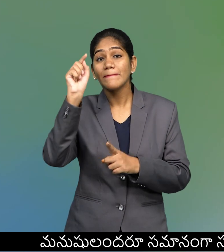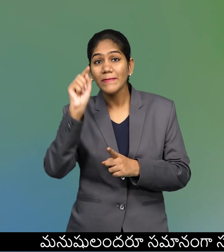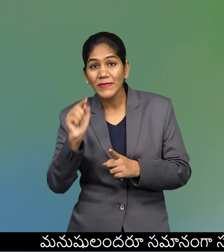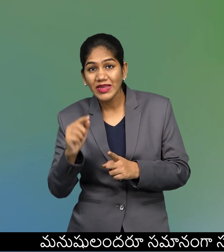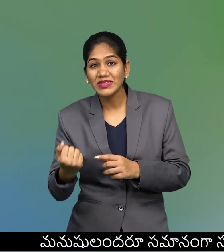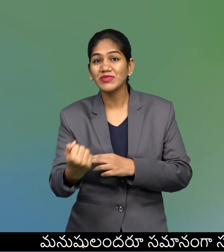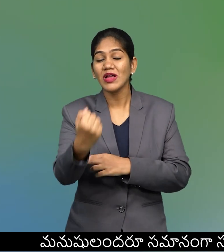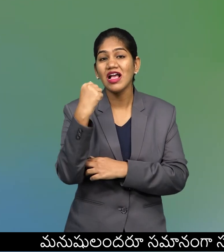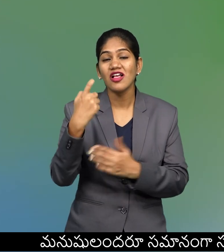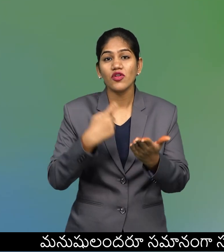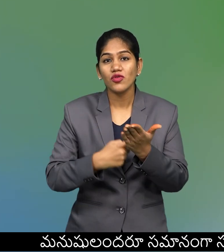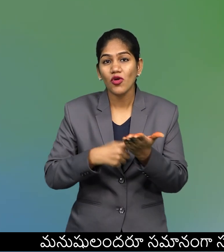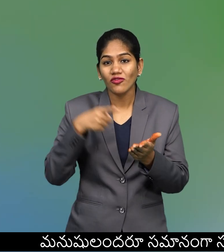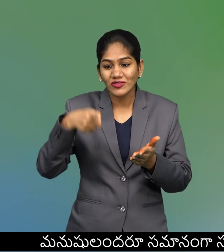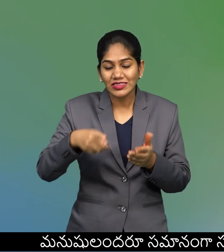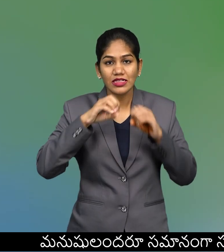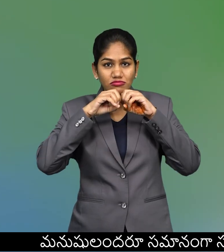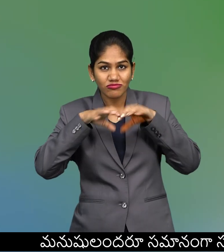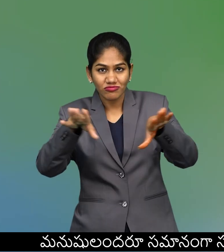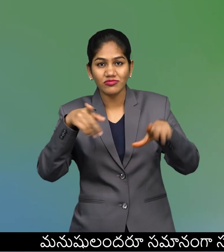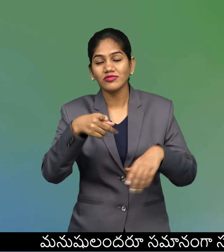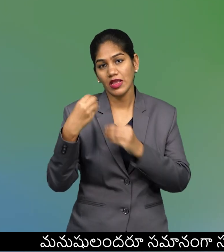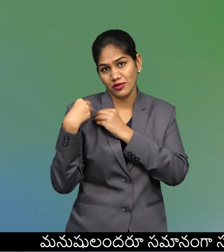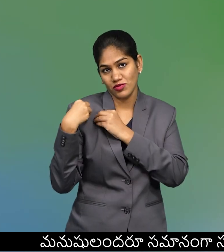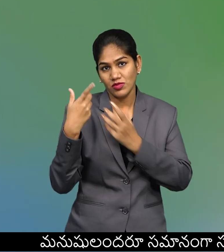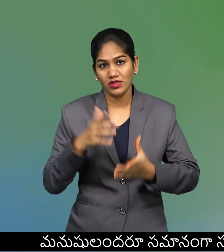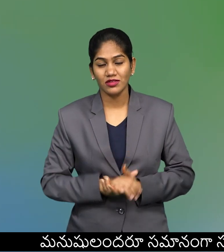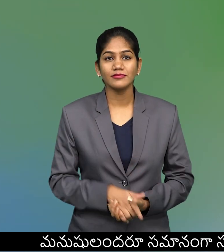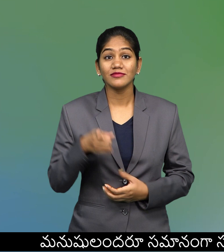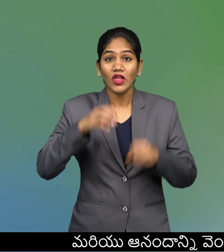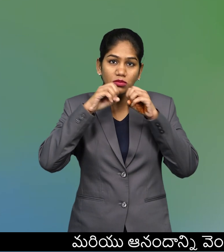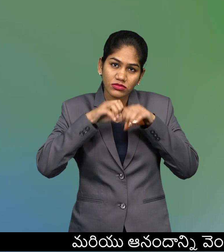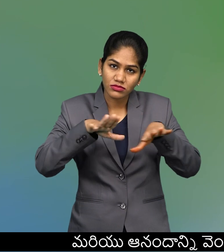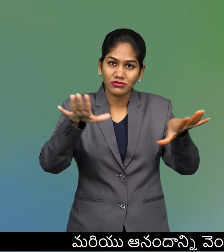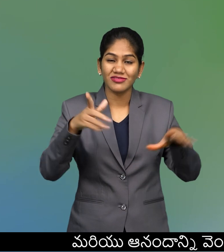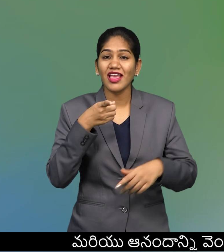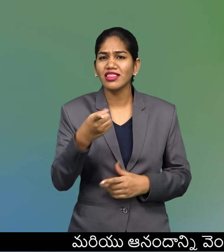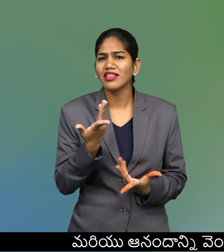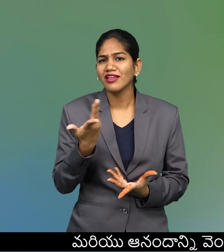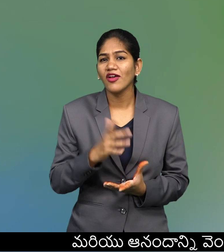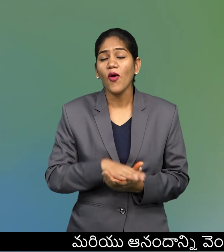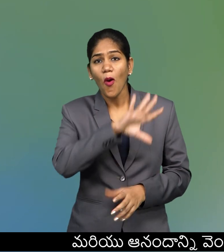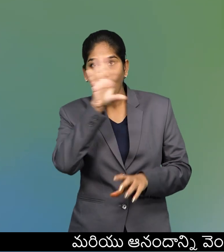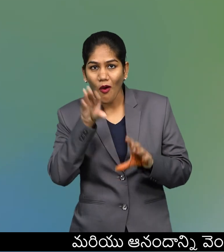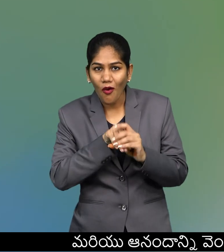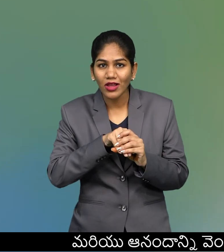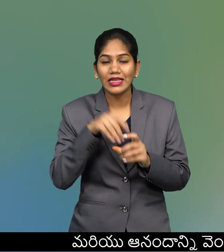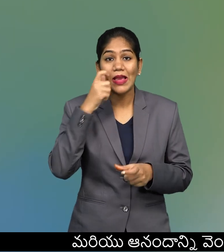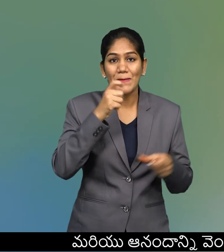మనుషులందరూ సమానంగా సృష్టించబడ్డారని మరియు జీవితం, స్వేచ్ఛ మరియు ఆనందాన్ని వెంబడించడంతో సహా